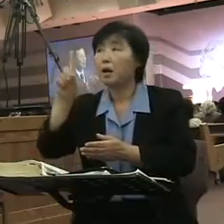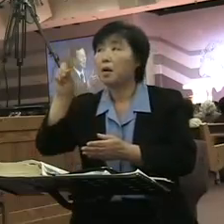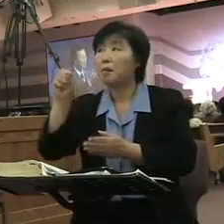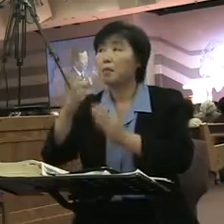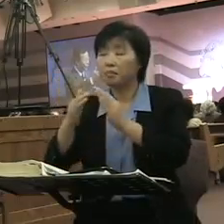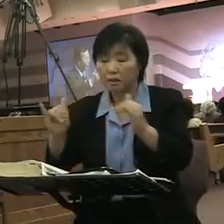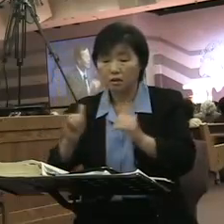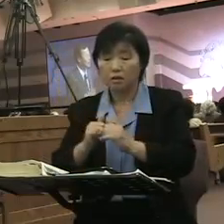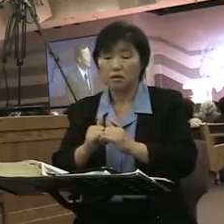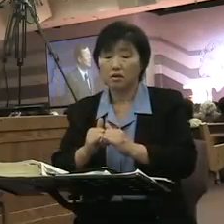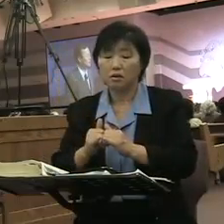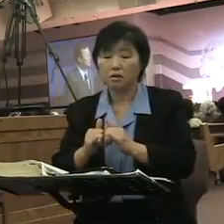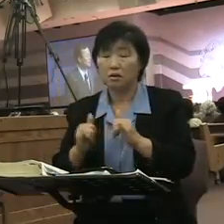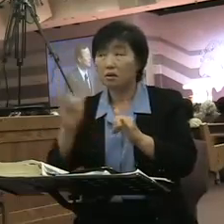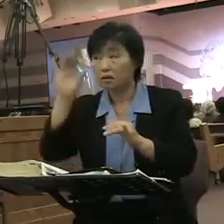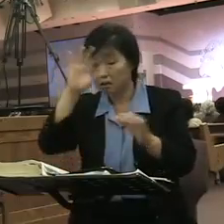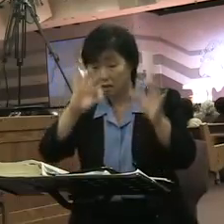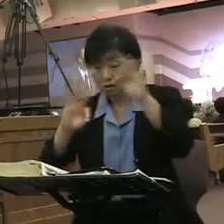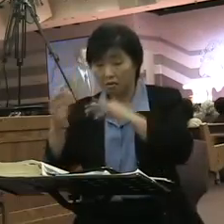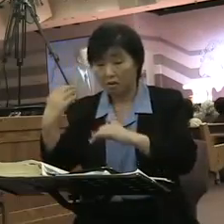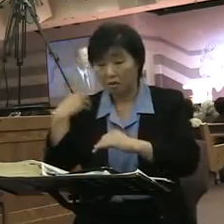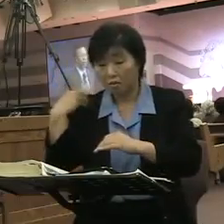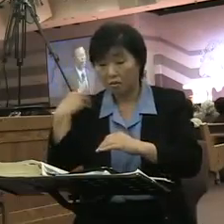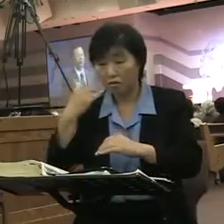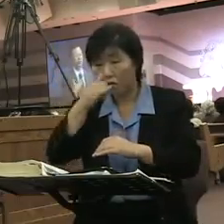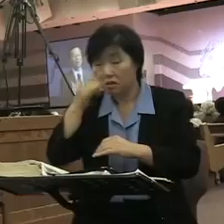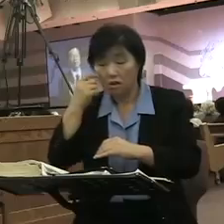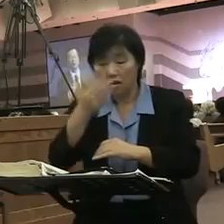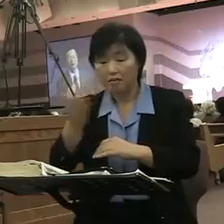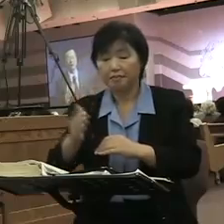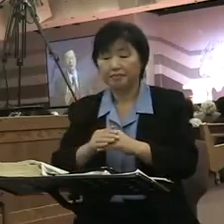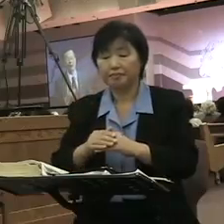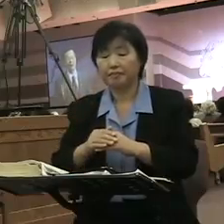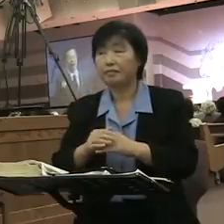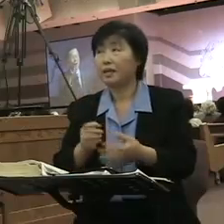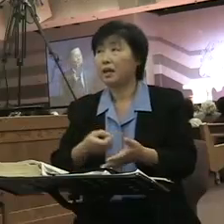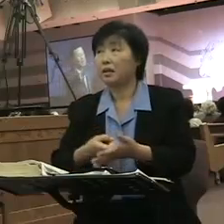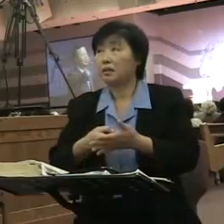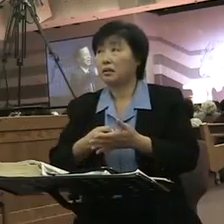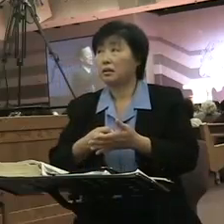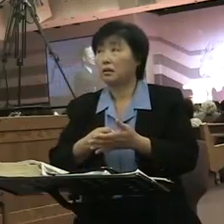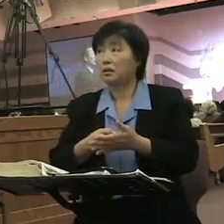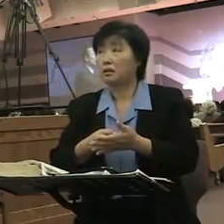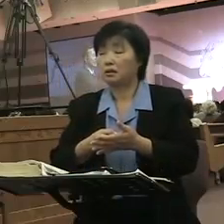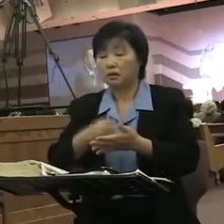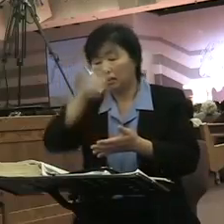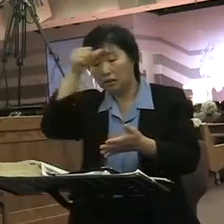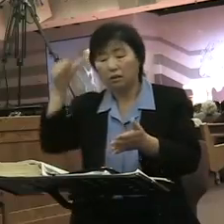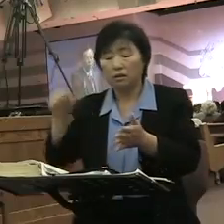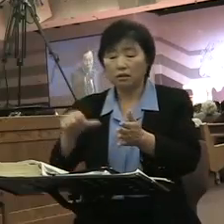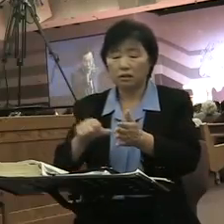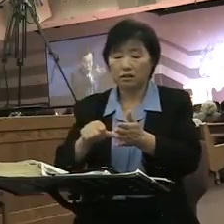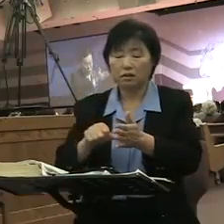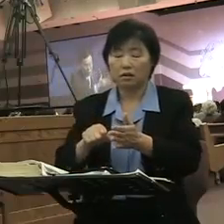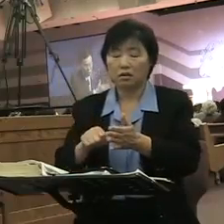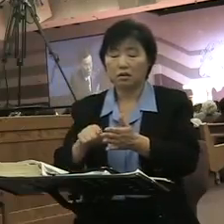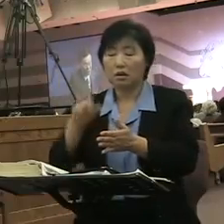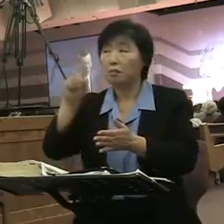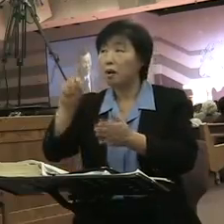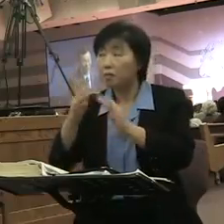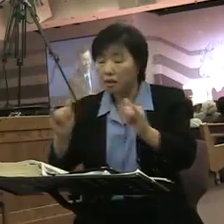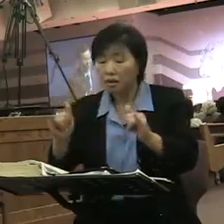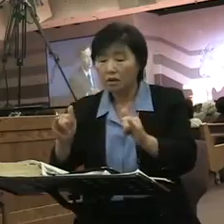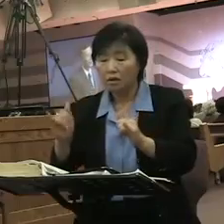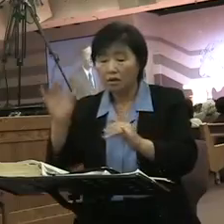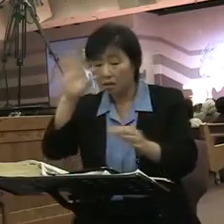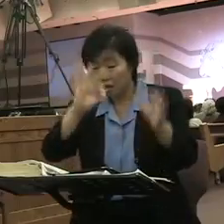만민을 찾아다니면서 감당할까요? 우리가 주어진 짧은 인생에 만민을 찾아다닐 수 있는 그러한 여건이